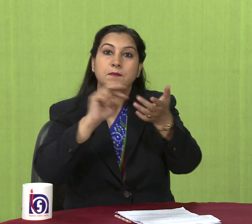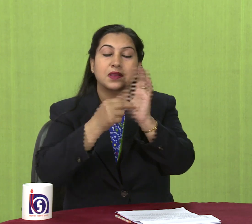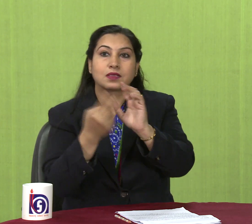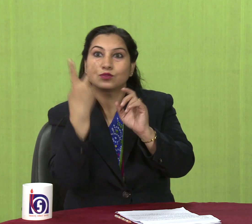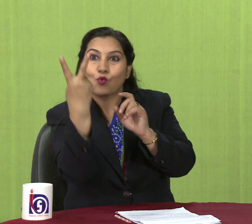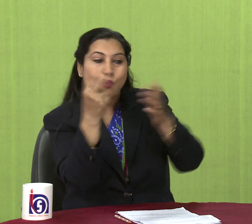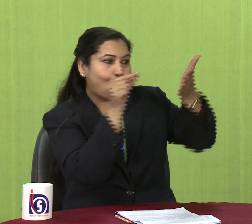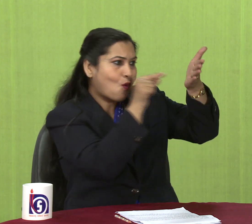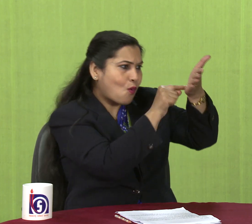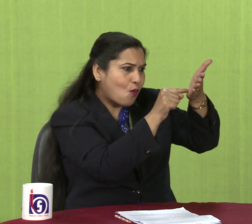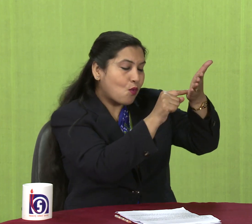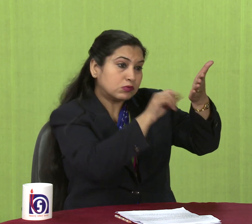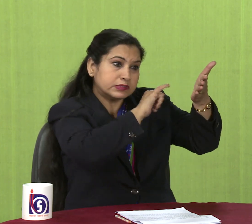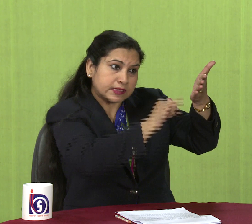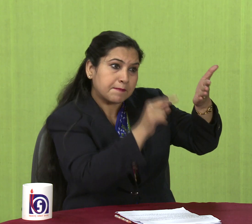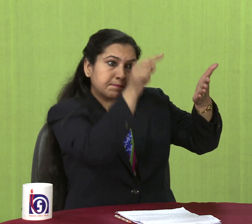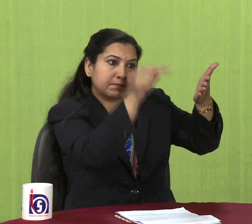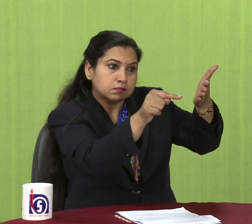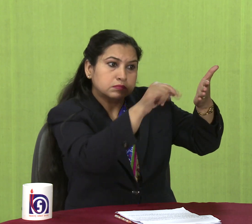प्रयोग सराहनीय है।